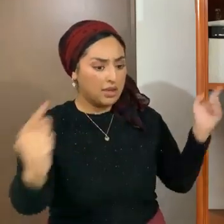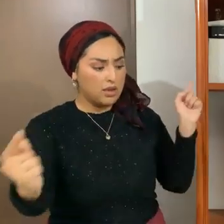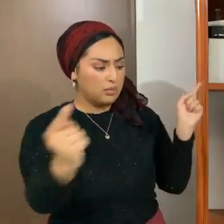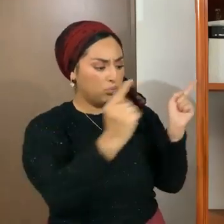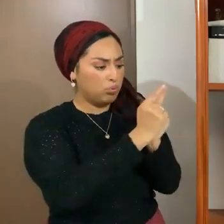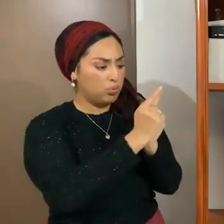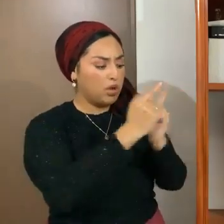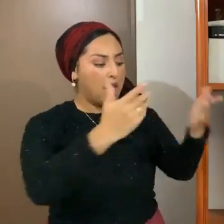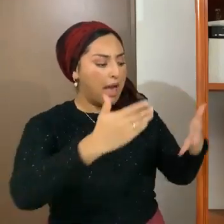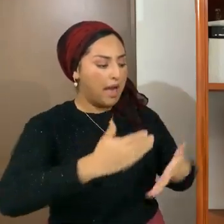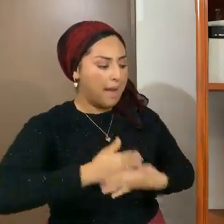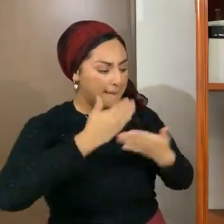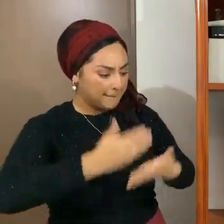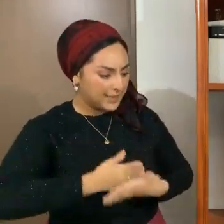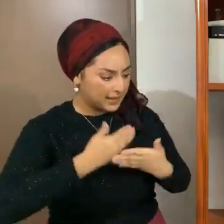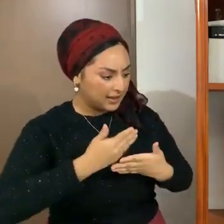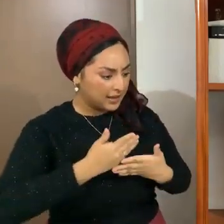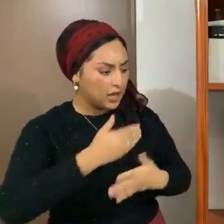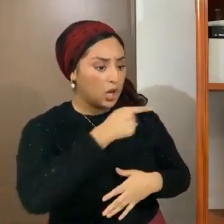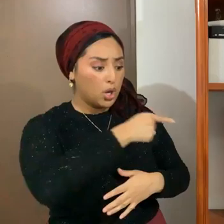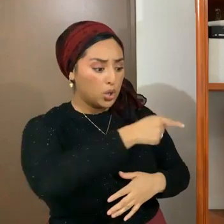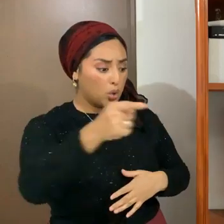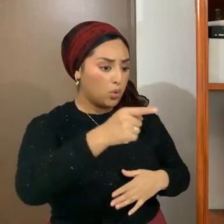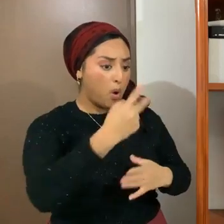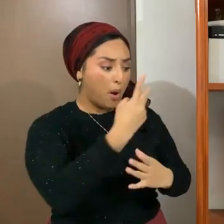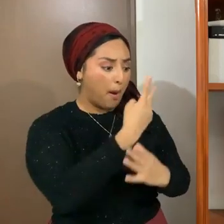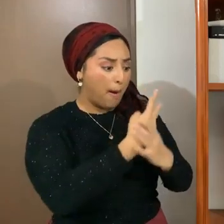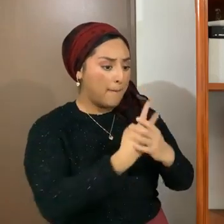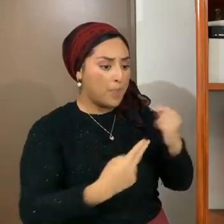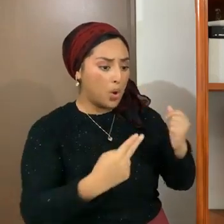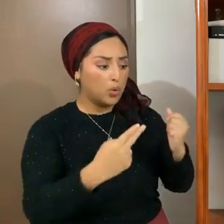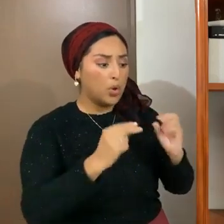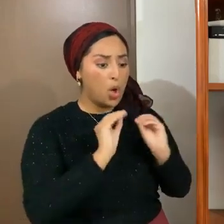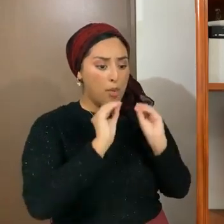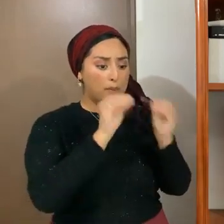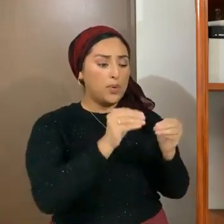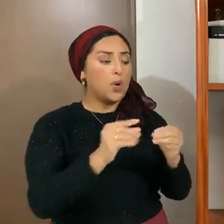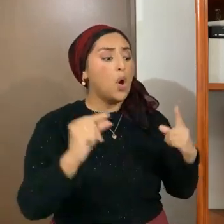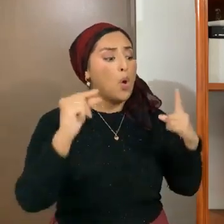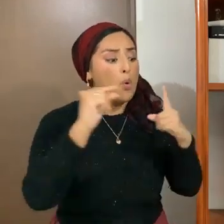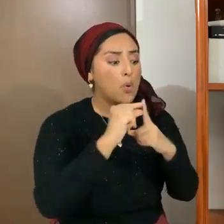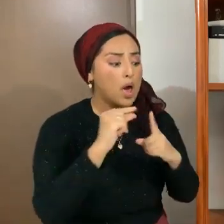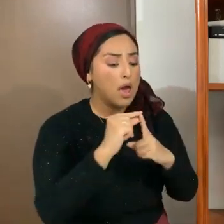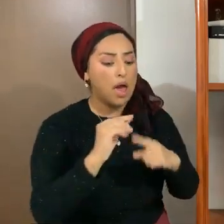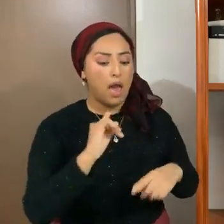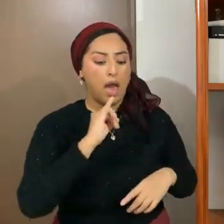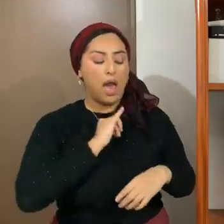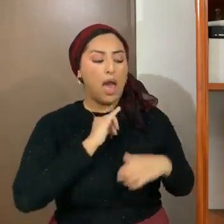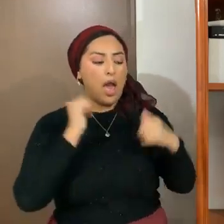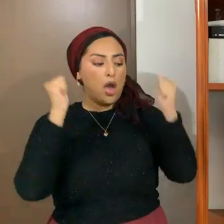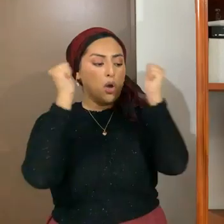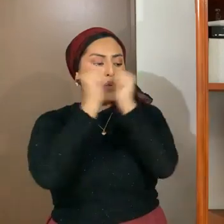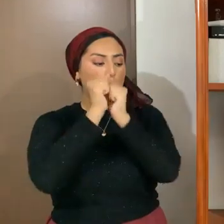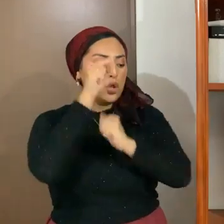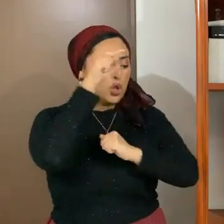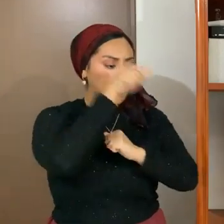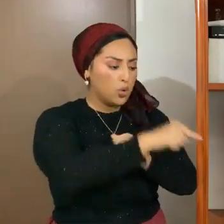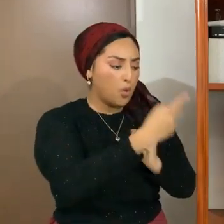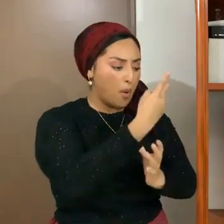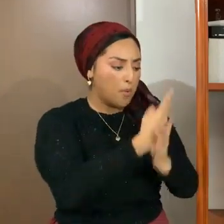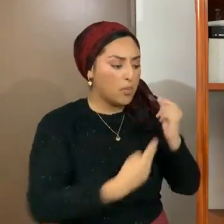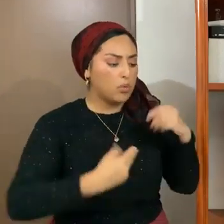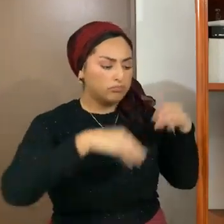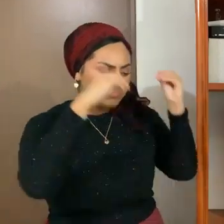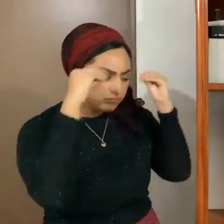y al verte se alegrará en su corazón. Tú hablarás a él y pondrás en su boca las palabras, y yo estaré con tu boca y con la suya, y os